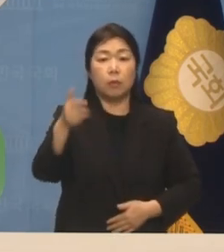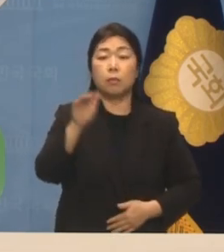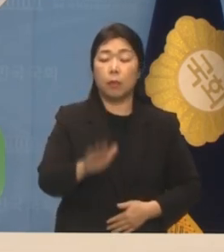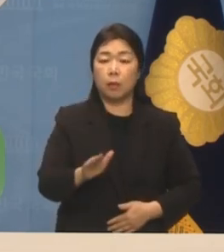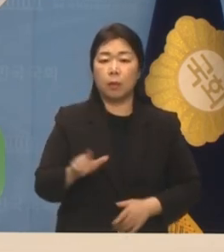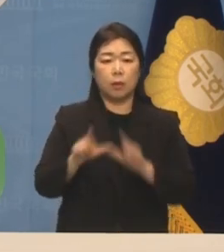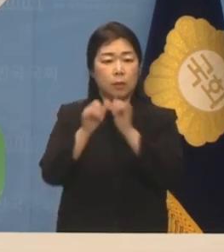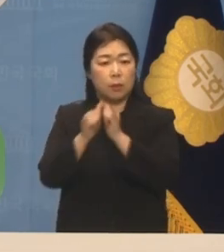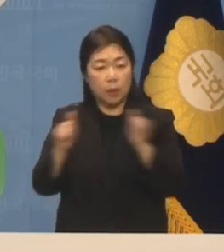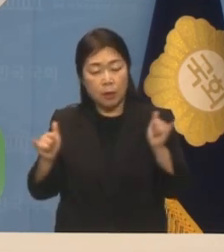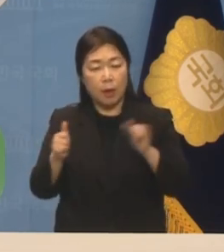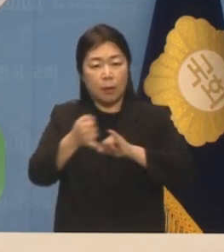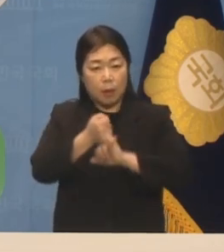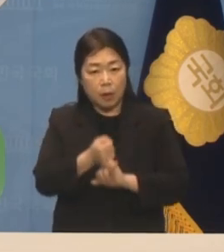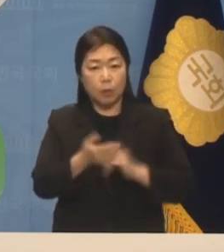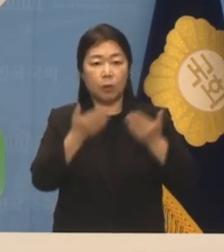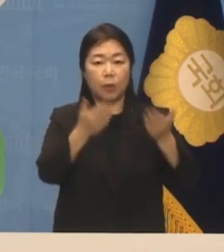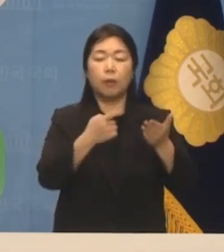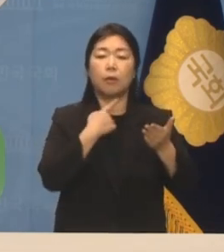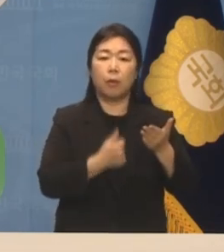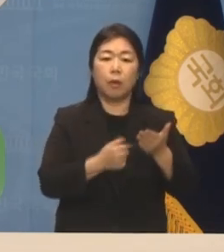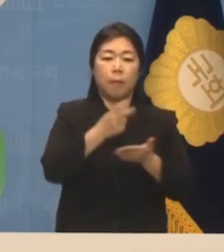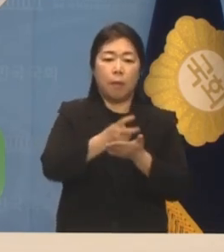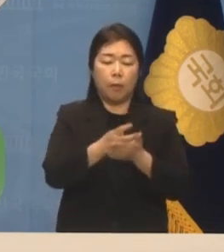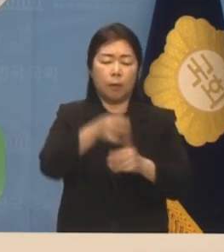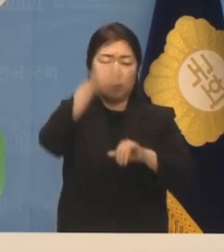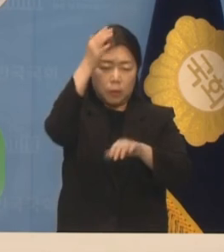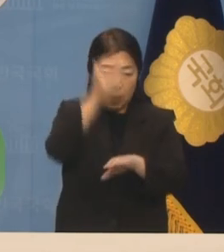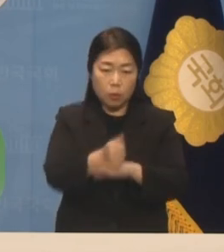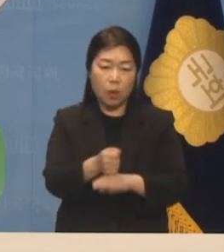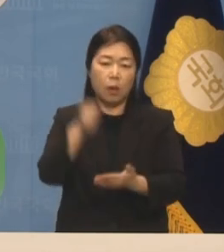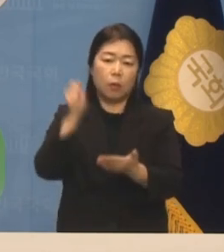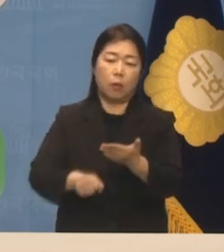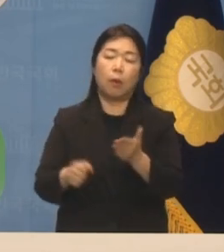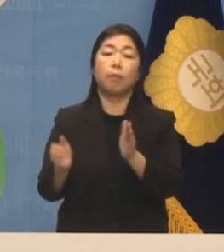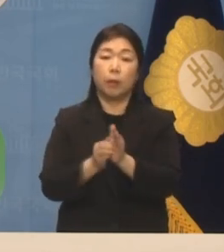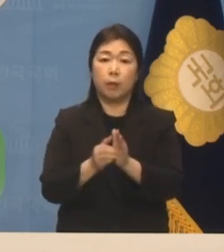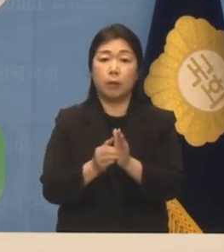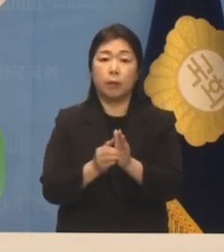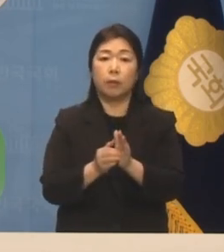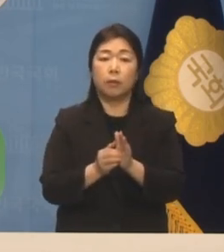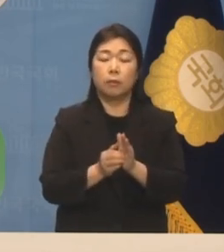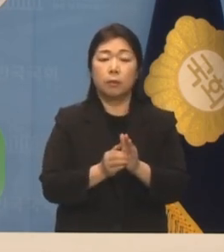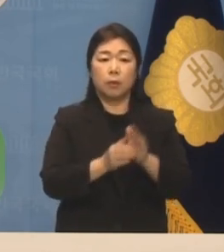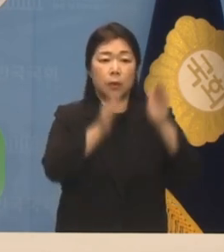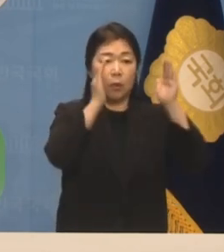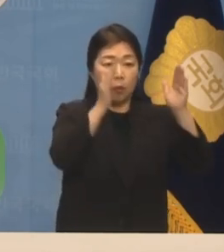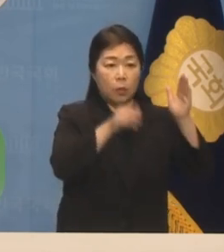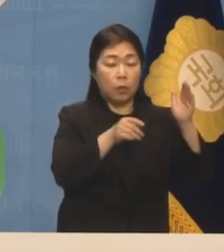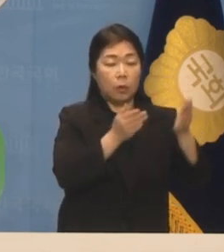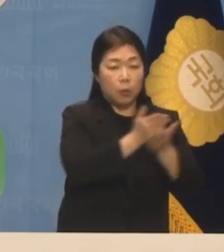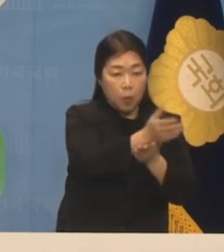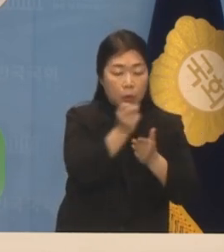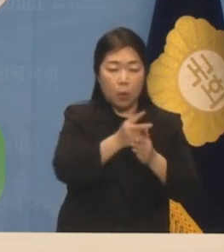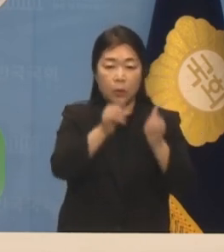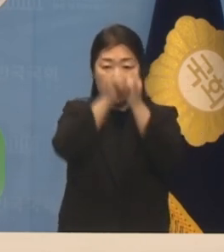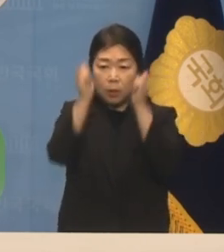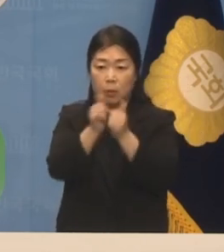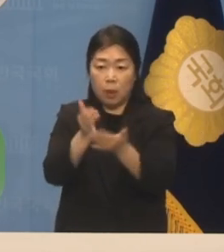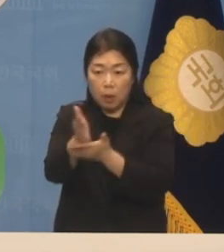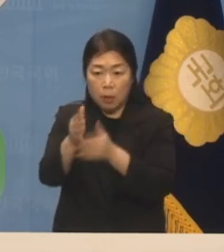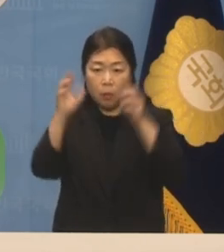약속드린 법안들을 결국 만들어냈던 정당입니다. 학계와 시민사회는 환영하지만